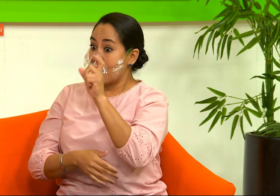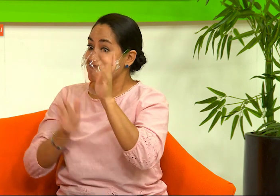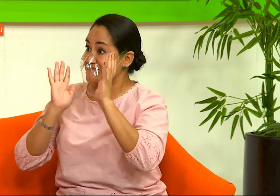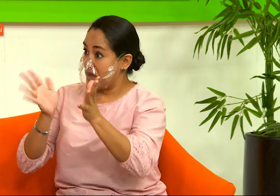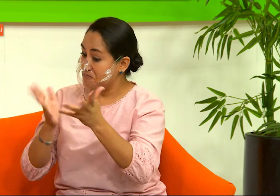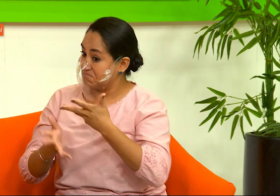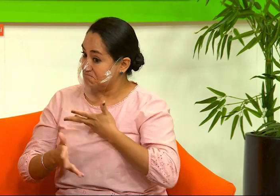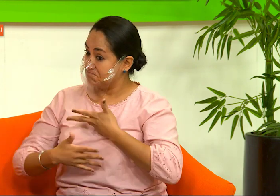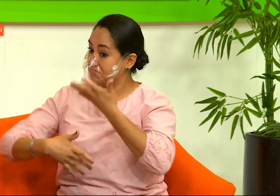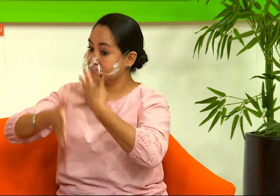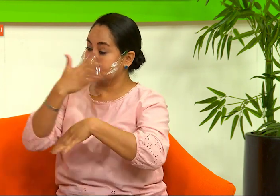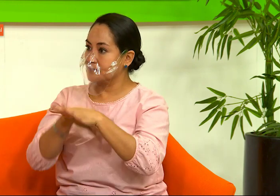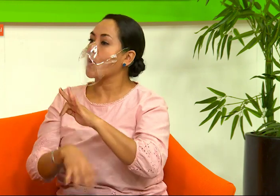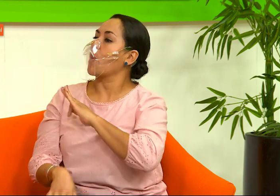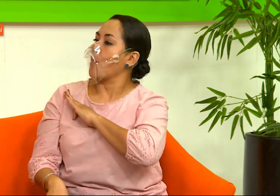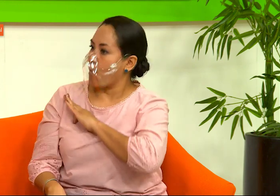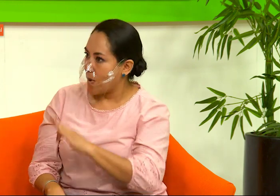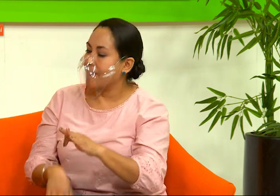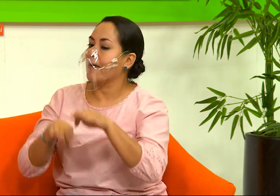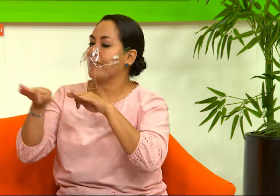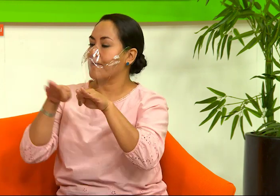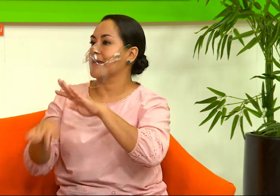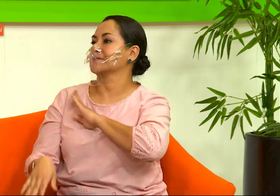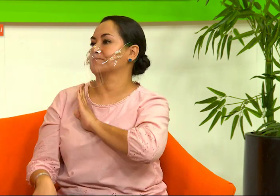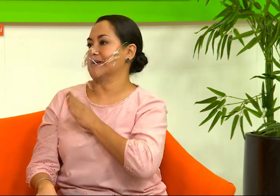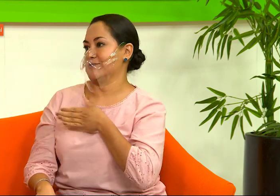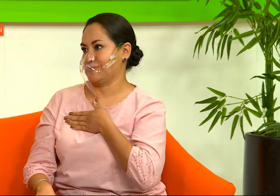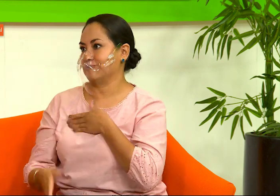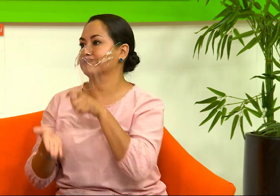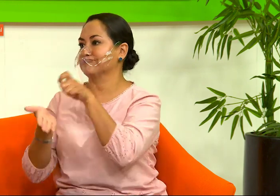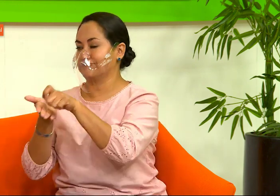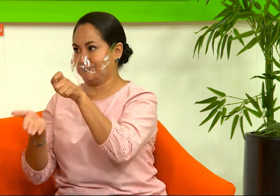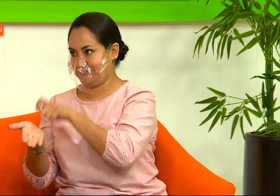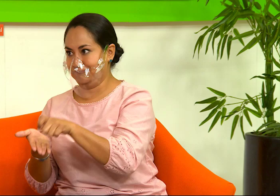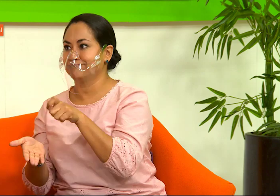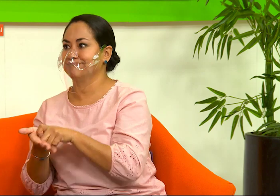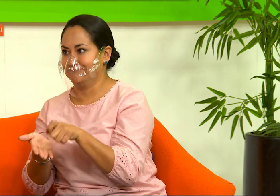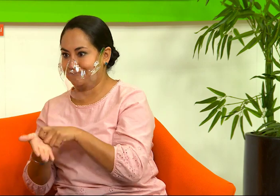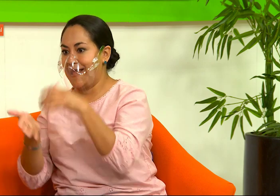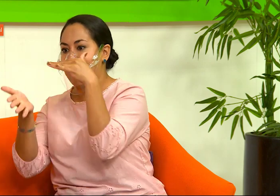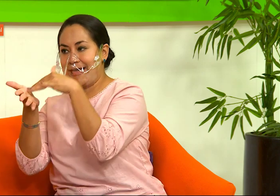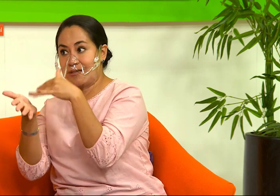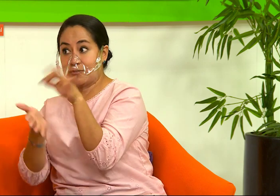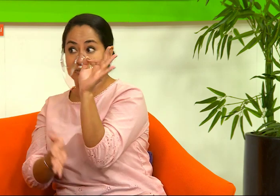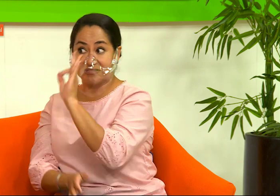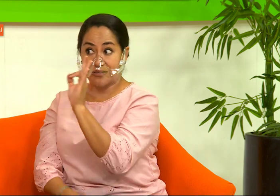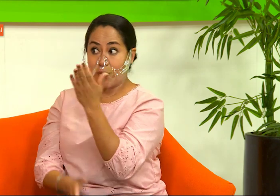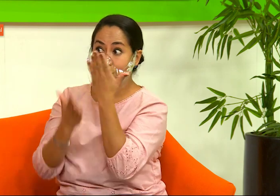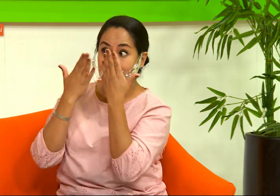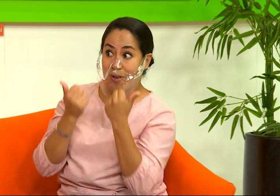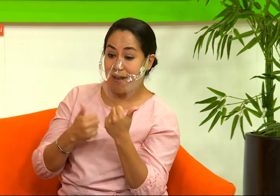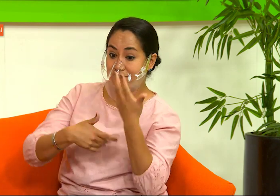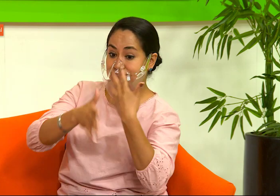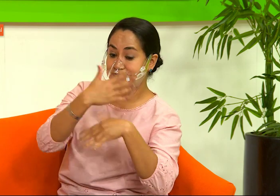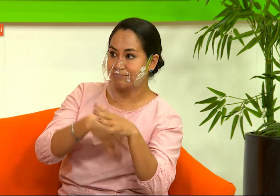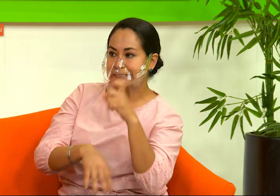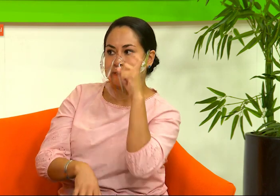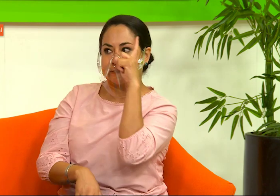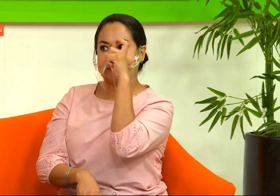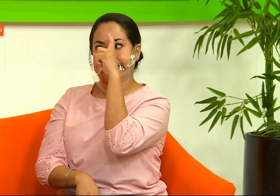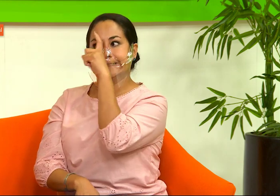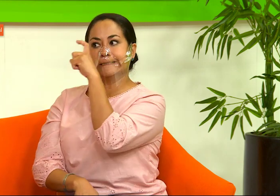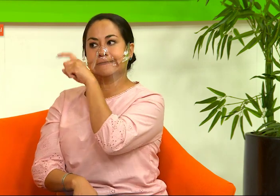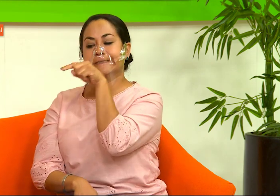habilidades lingüísticas. Cuando ya aprendieron la lengua de señas, ahora sí podremos incorporar el español, la lectura